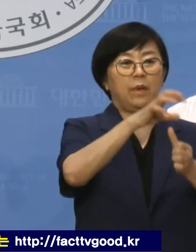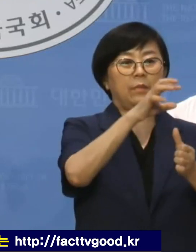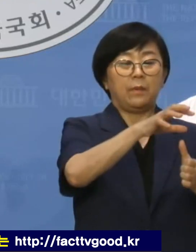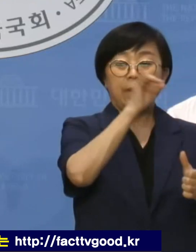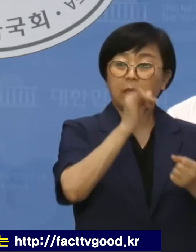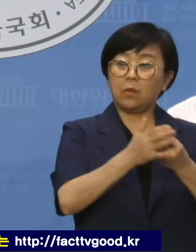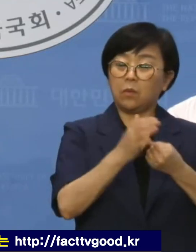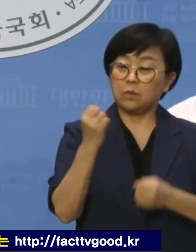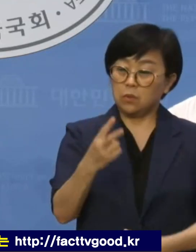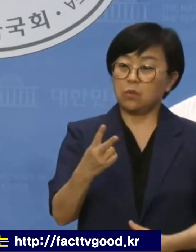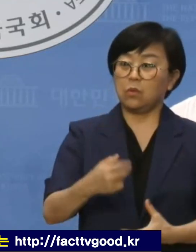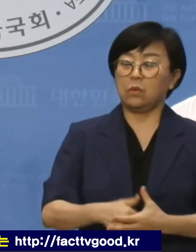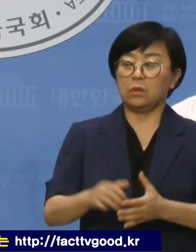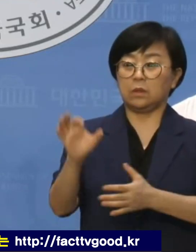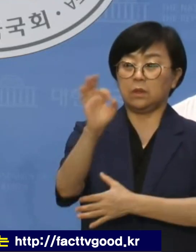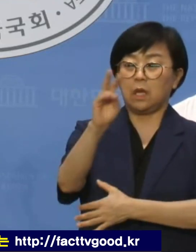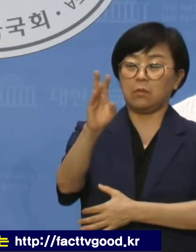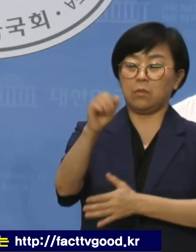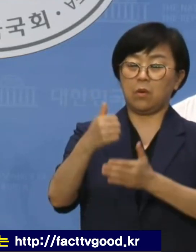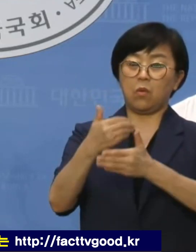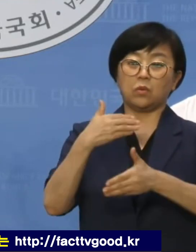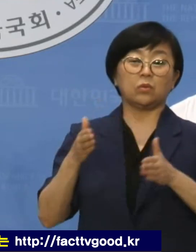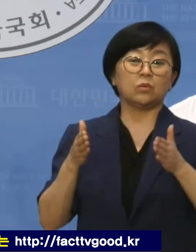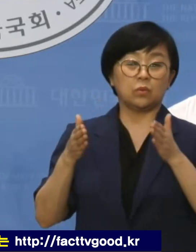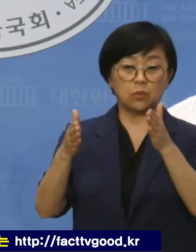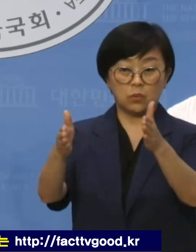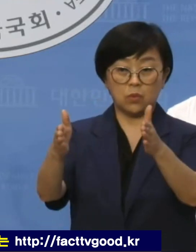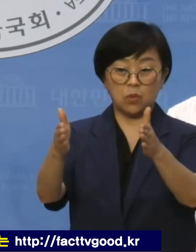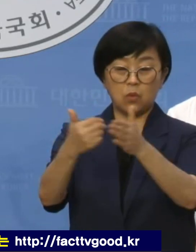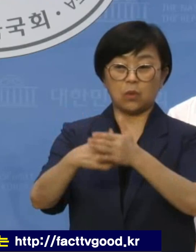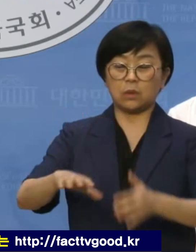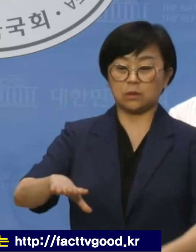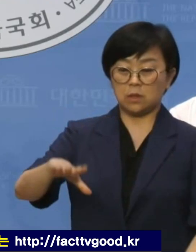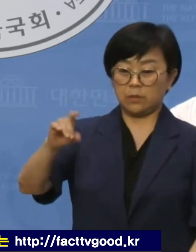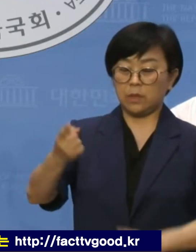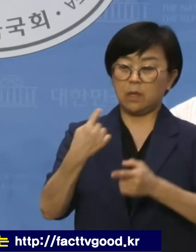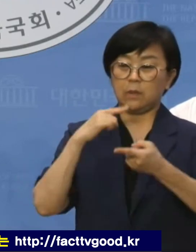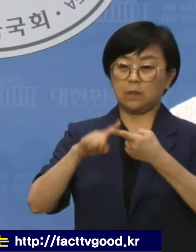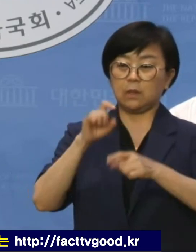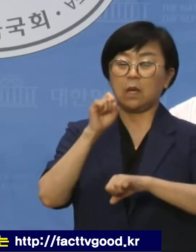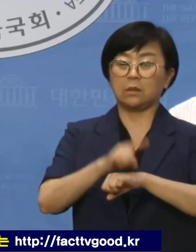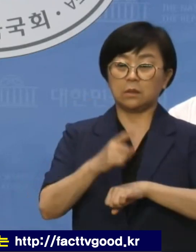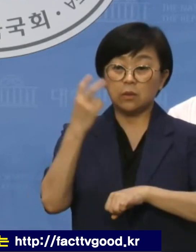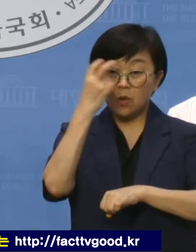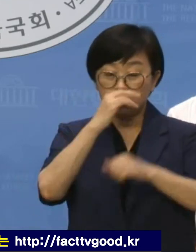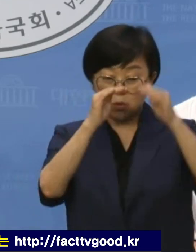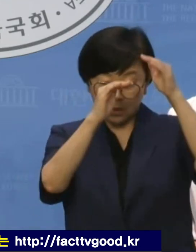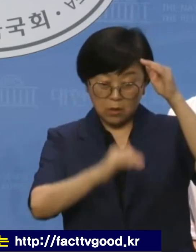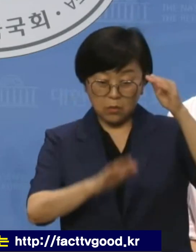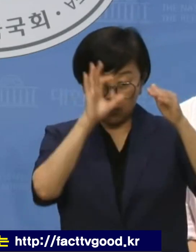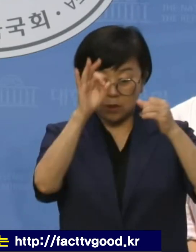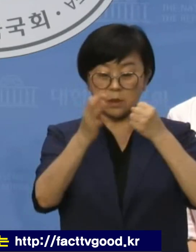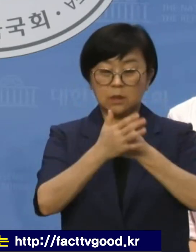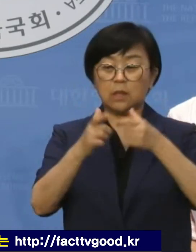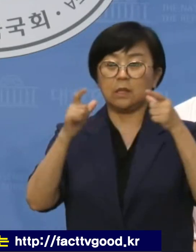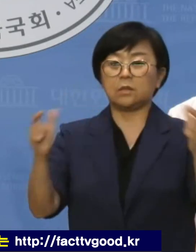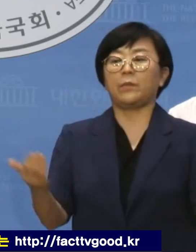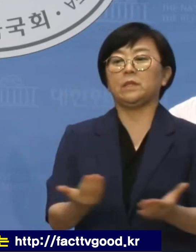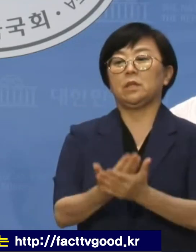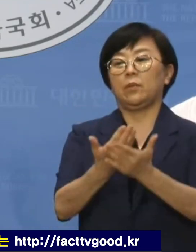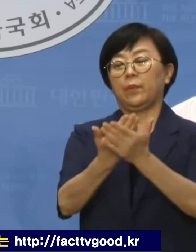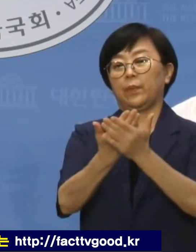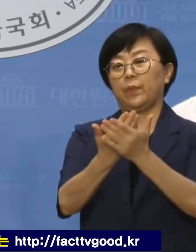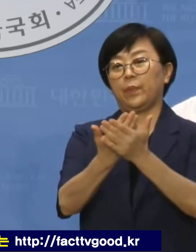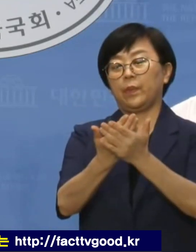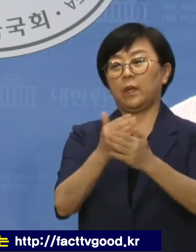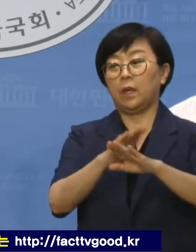있고 그래서 양평 고속도로 저희 초기 예타 타당성 검토안을 보고 어느 정도 지역 발전이라든가 이런